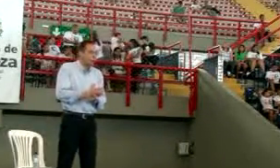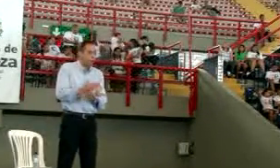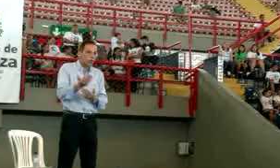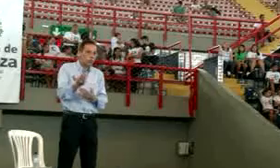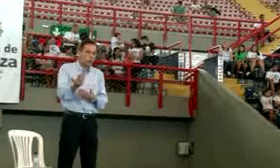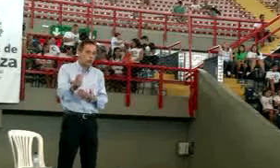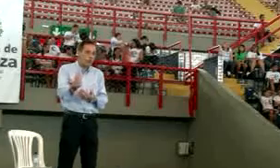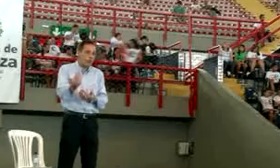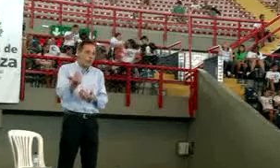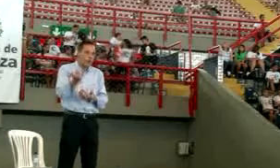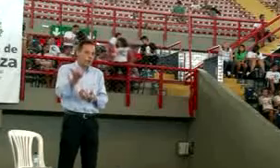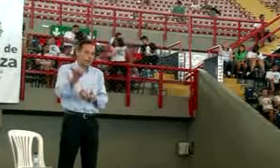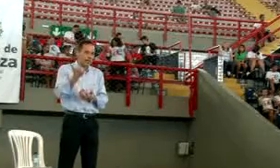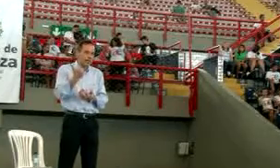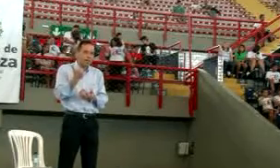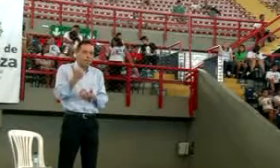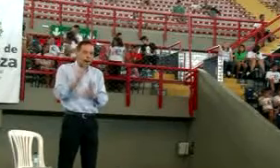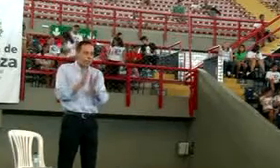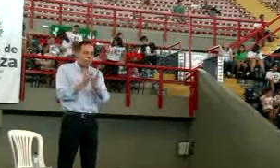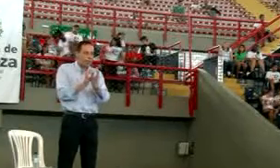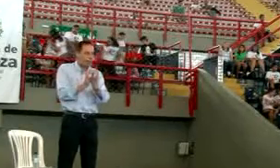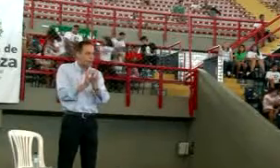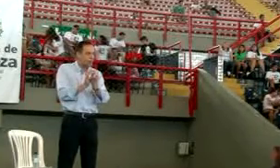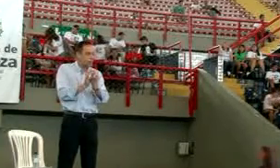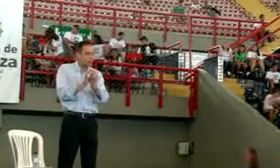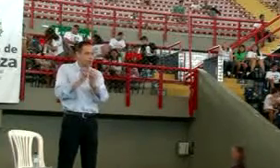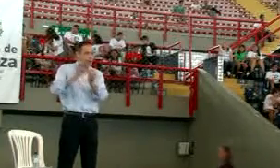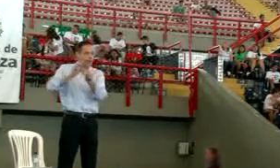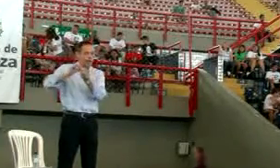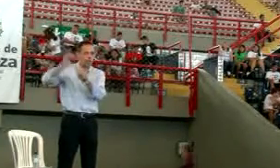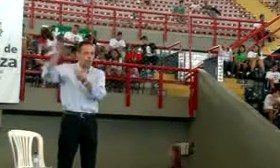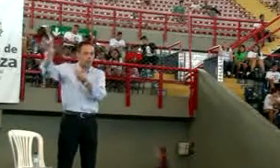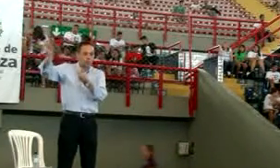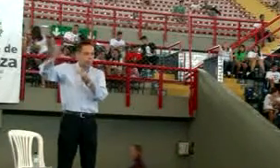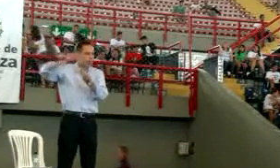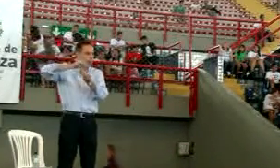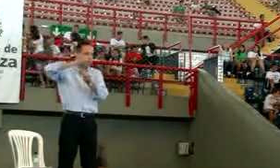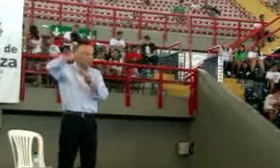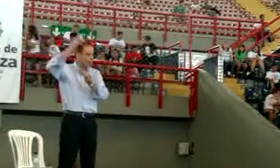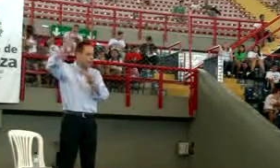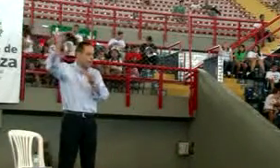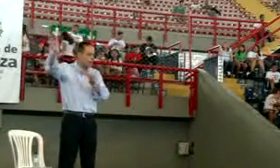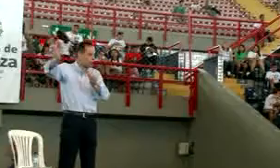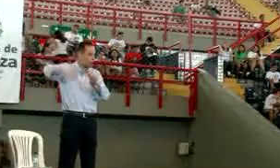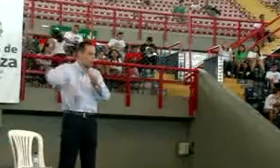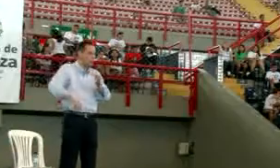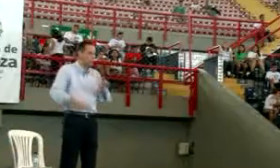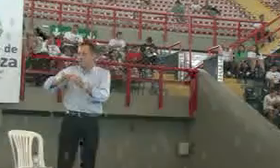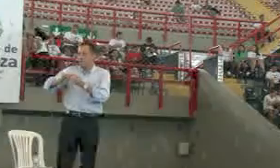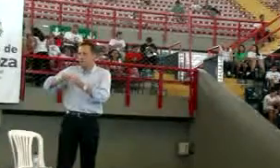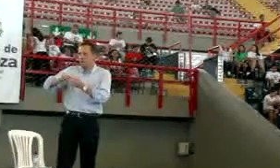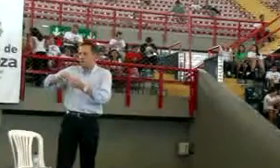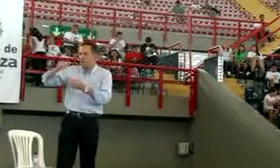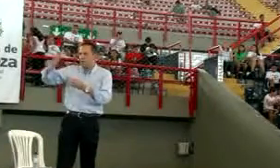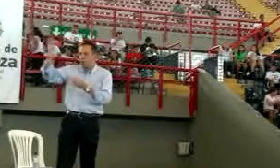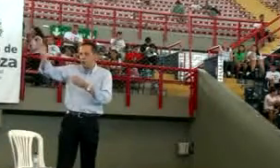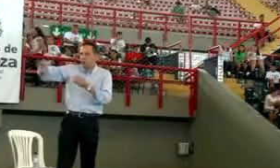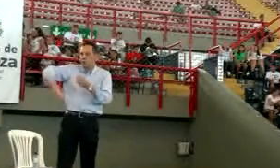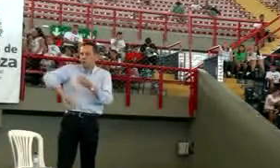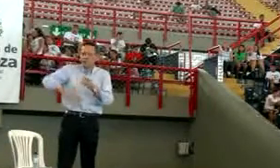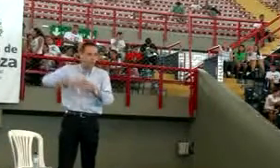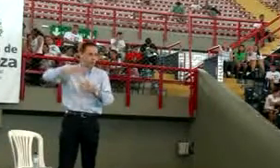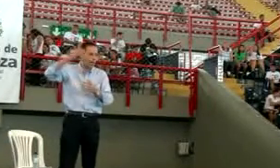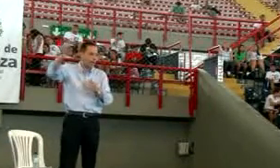detalhe. Quando Dom João veio para cá, aproveitando-se do cenário europeu, que Napoleão havia invadido todo mundo, Napoleão havia